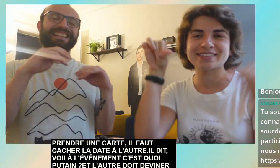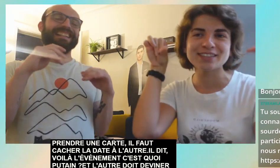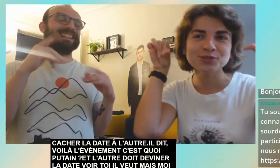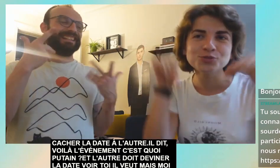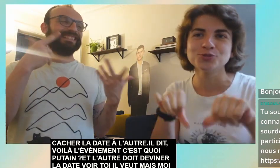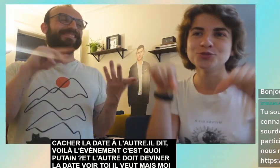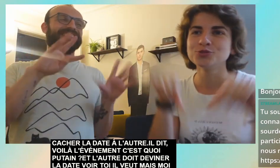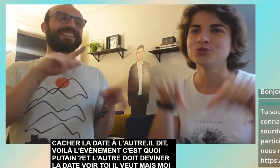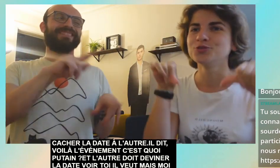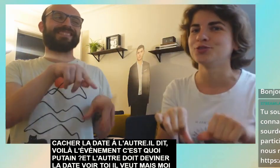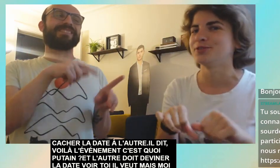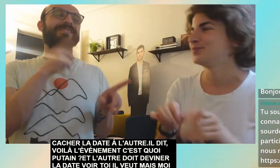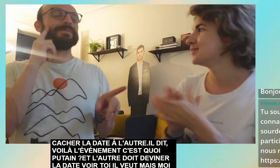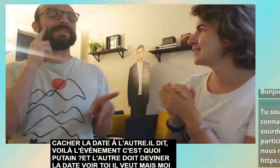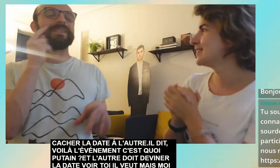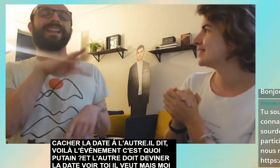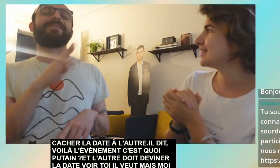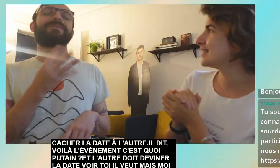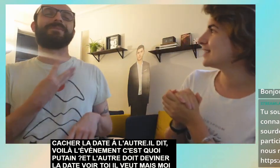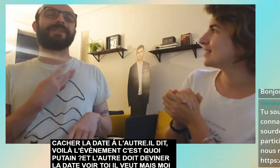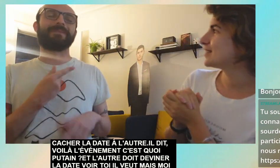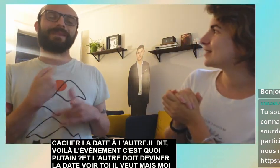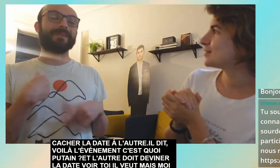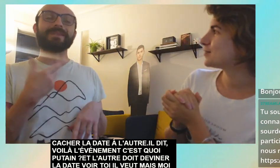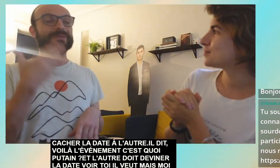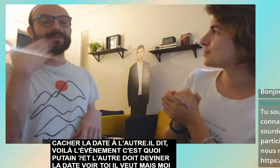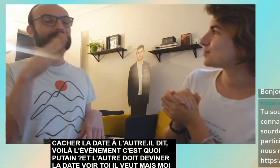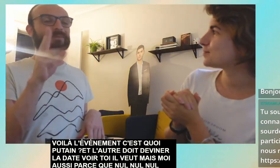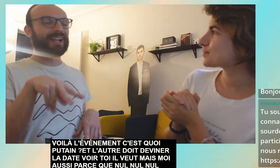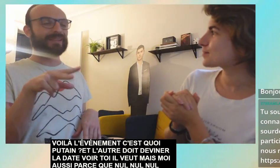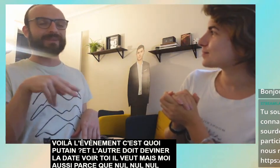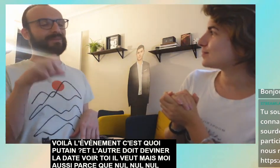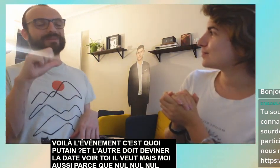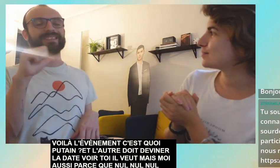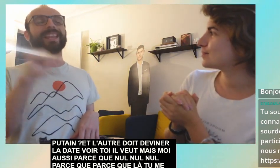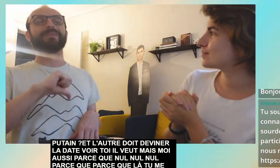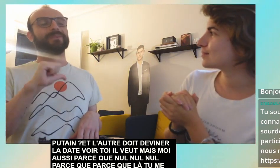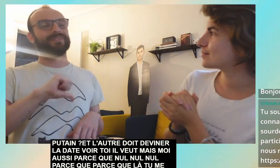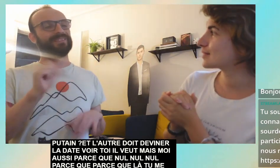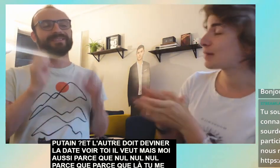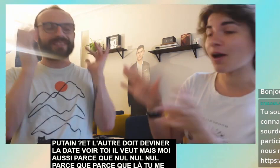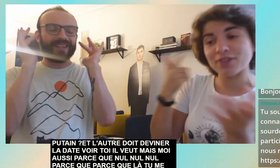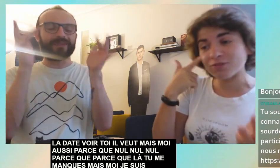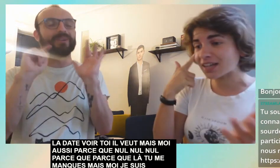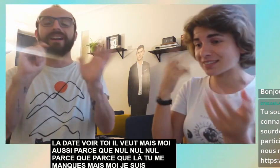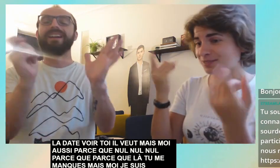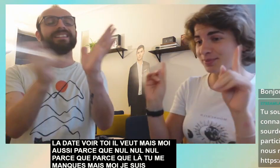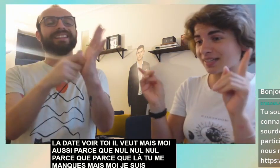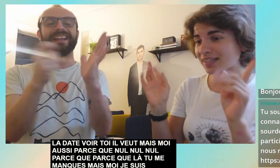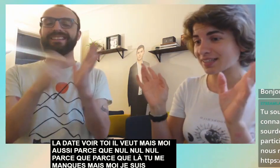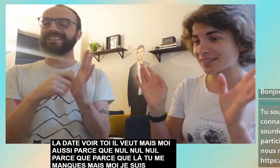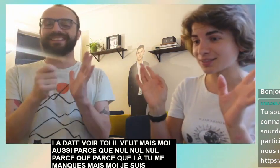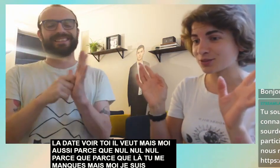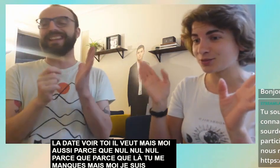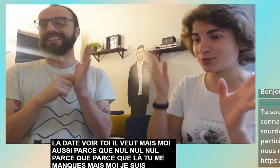t'es nul. Parce que là, on te moque, mais moi, je suis vraiment très nul. Là, on va voir, c'est bien. Date, je